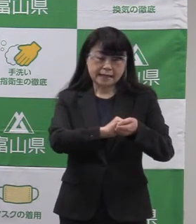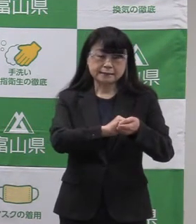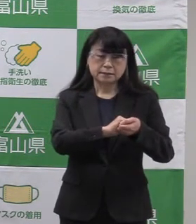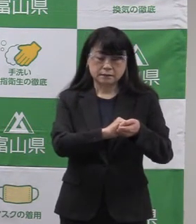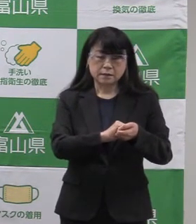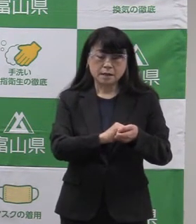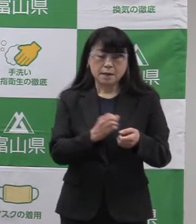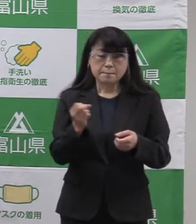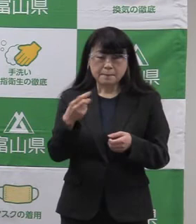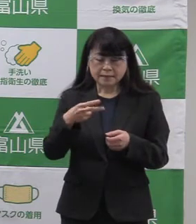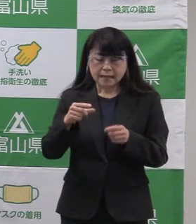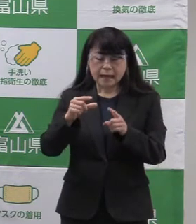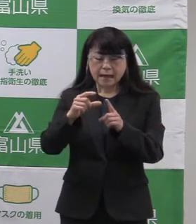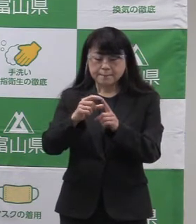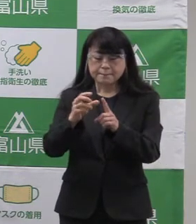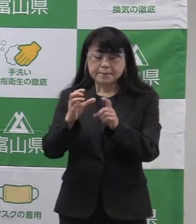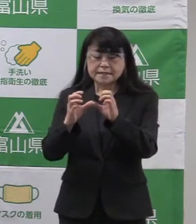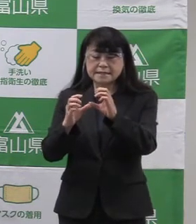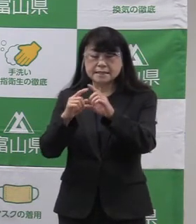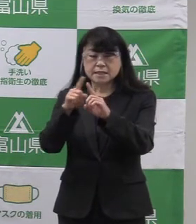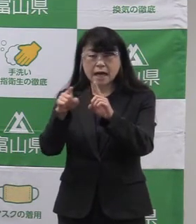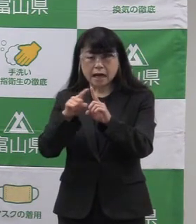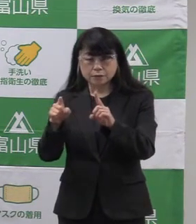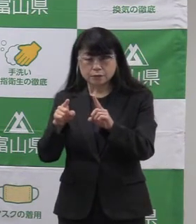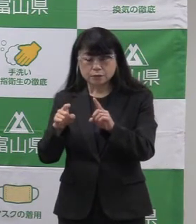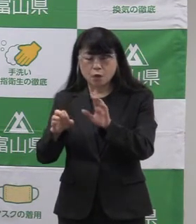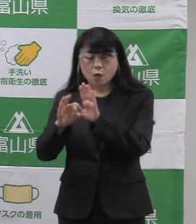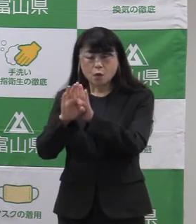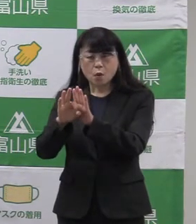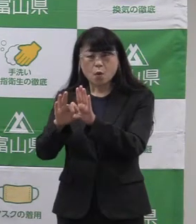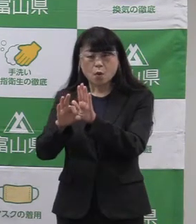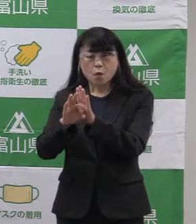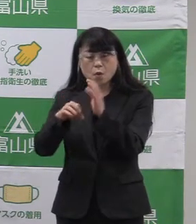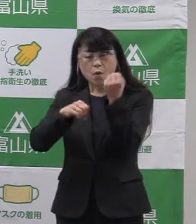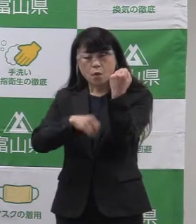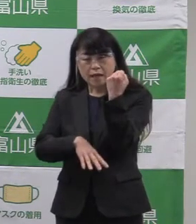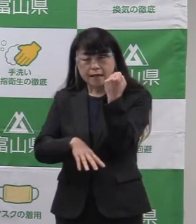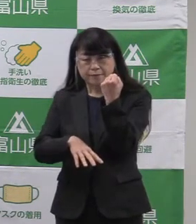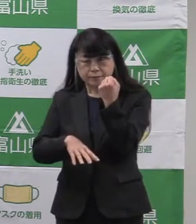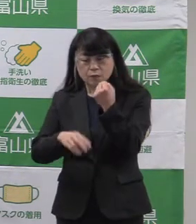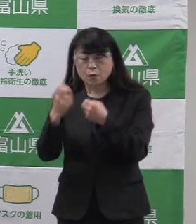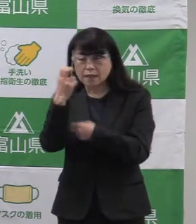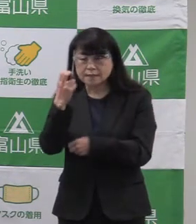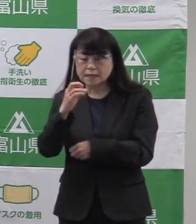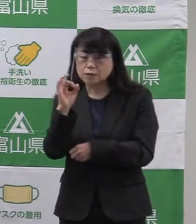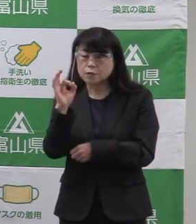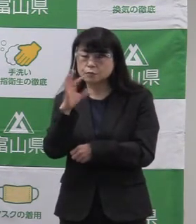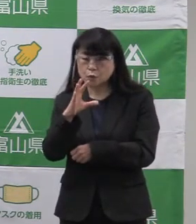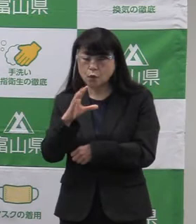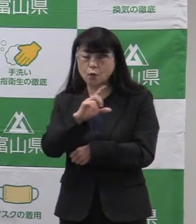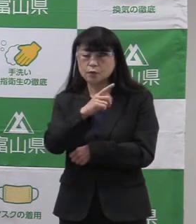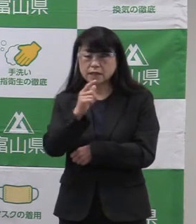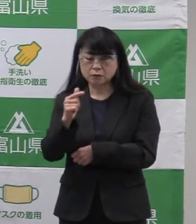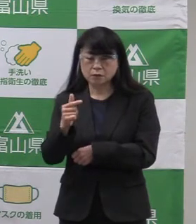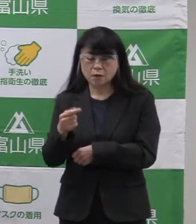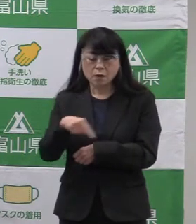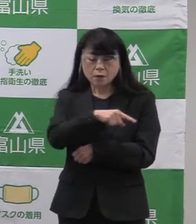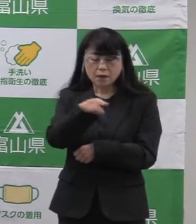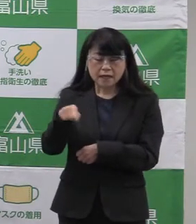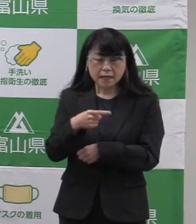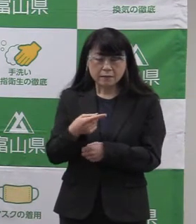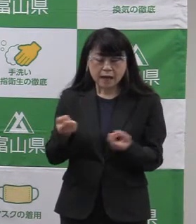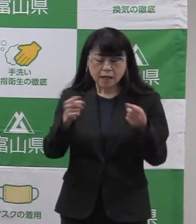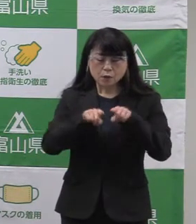この PCR あるいは定性抗原定性検査の無料化などというものはまさにその虚勢をしていく